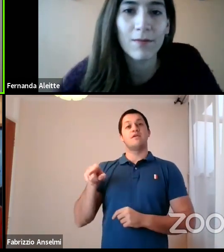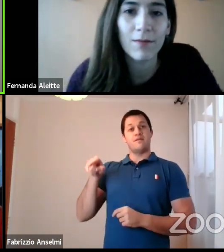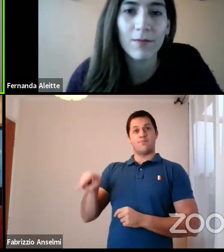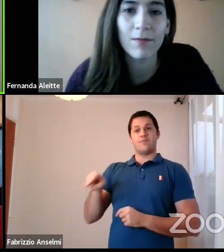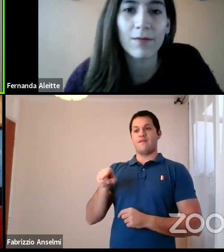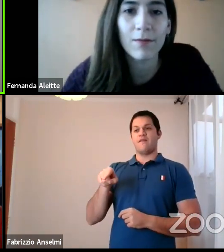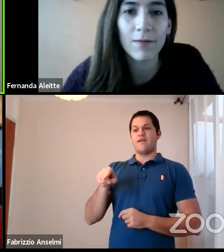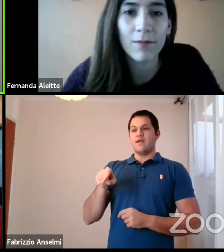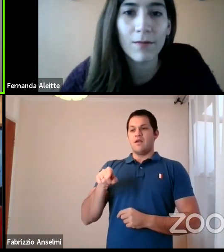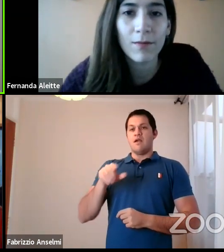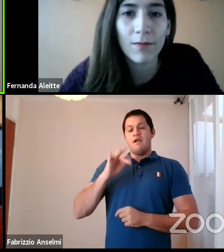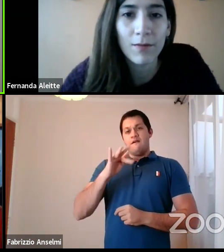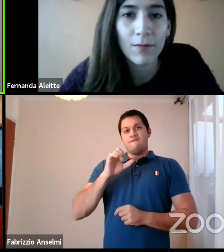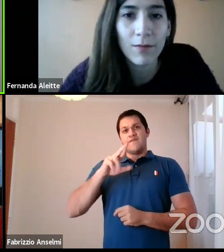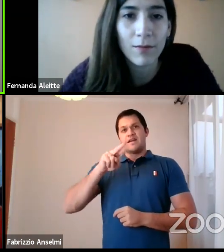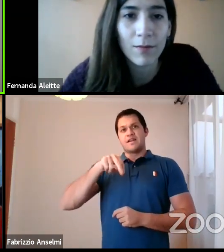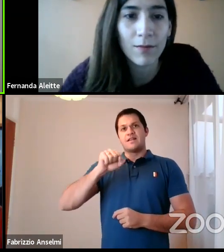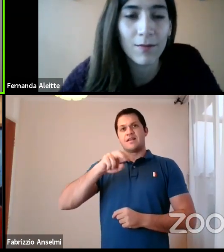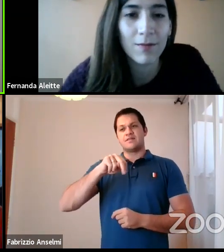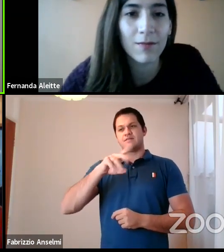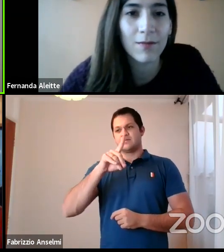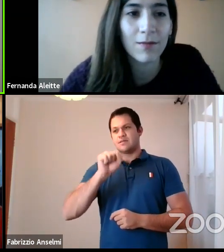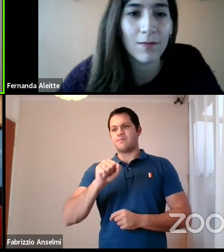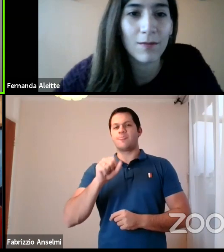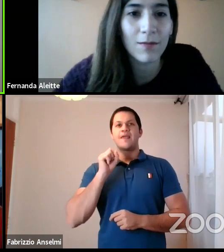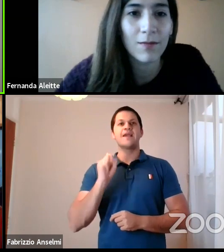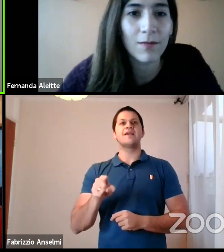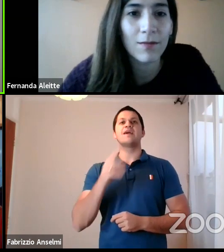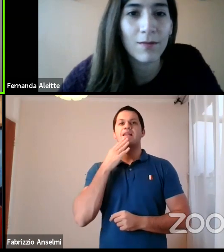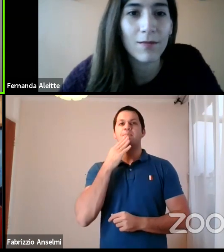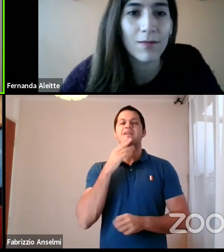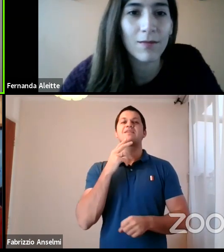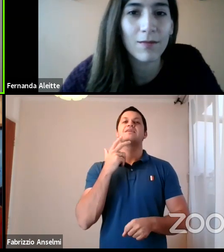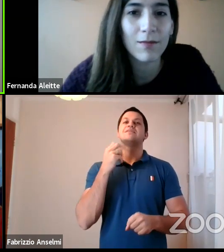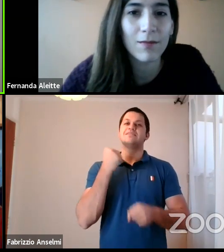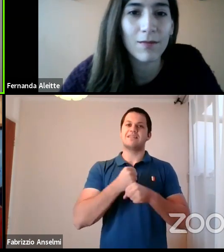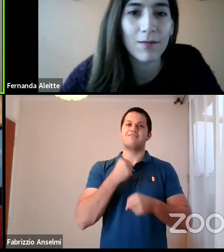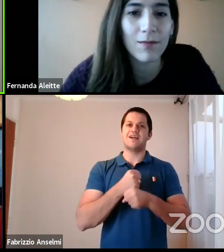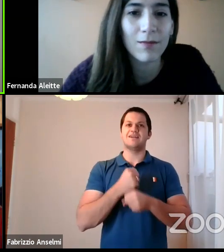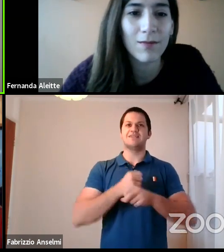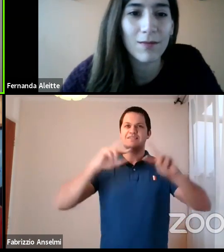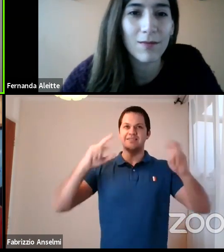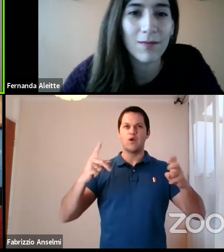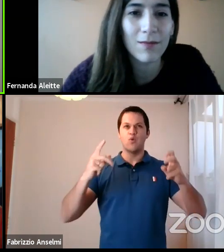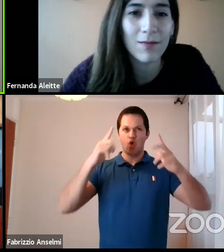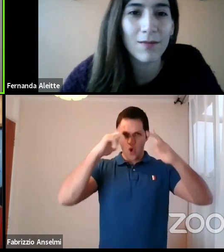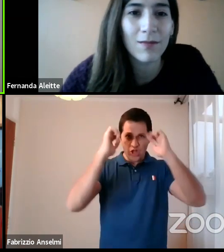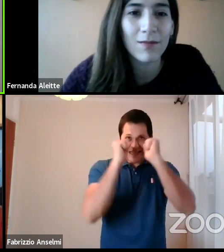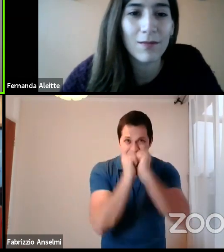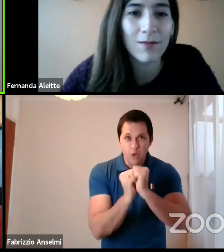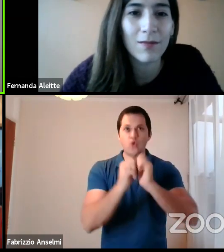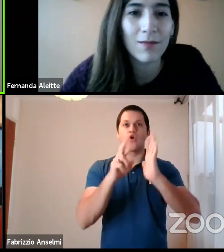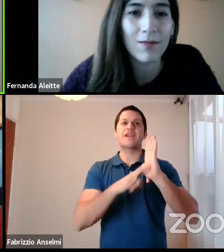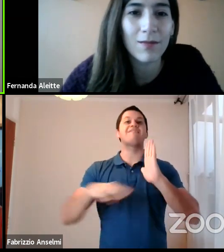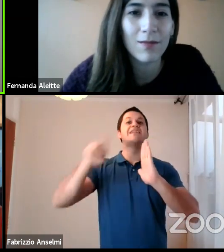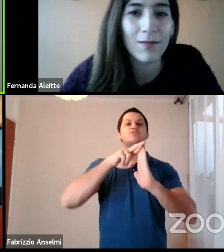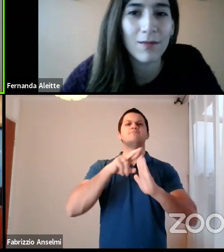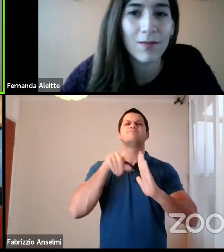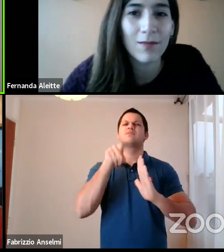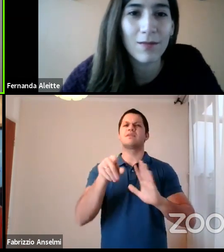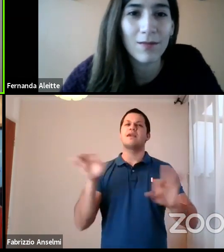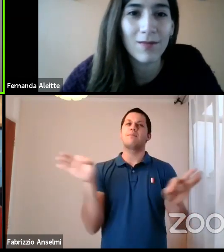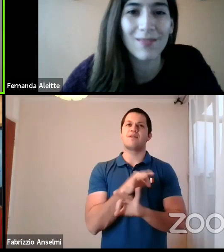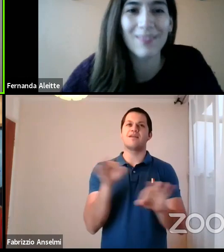Ella también trabaja en el ámbito de neurorehabilitación, pero le hemos desafiado, y te vamos a poner ahora, sobre cuál es el patrimonio oculto de las kinesiólogas en